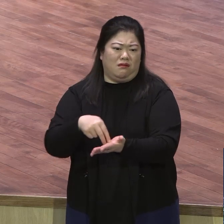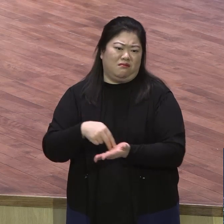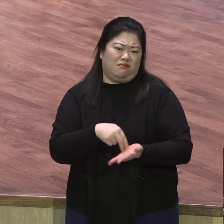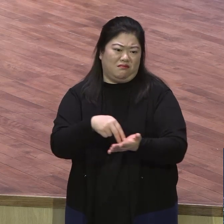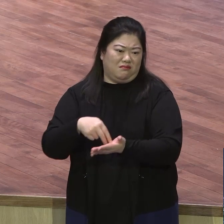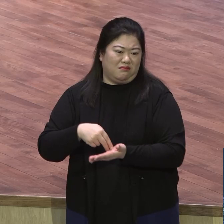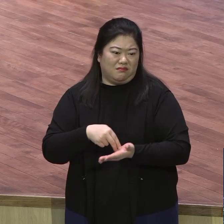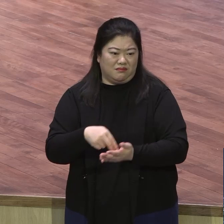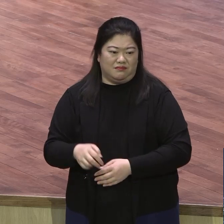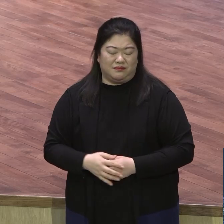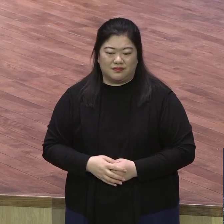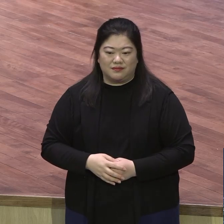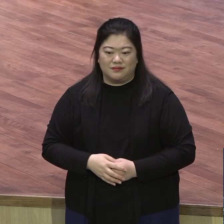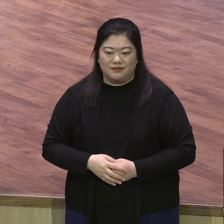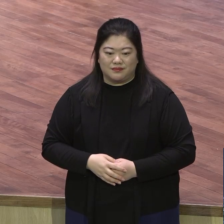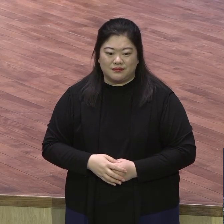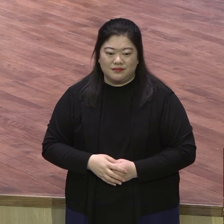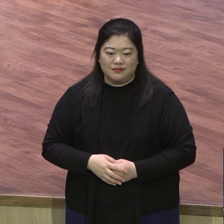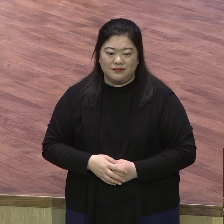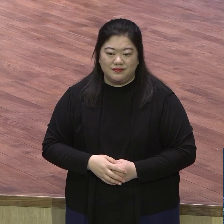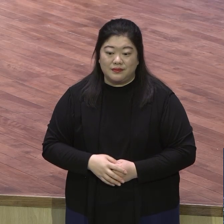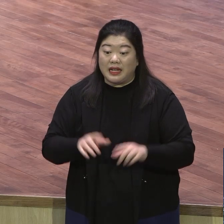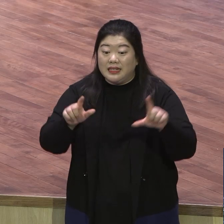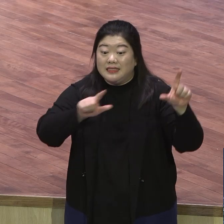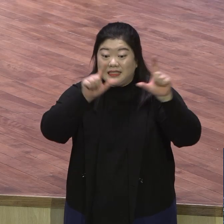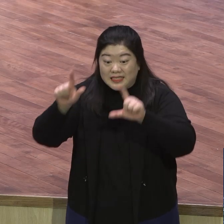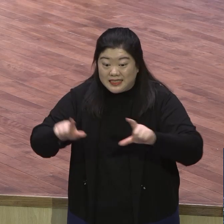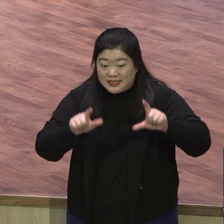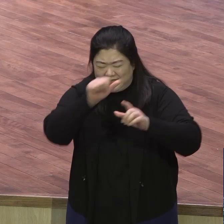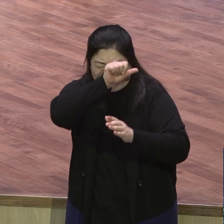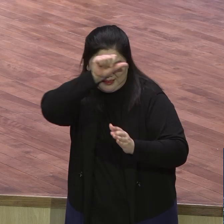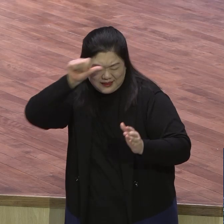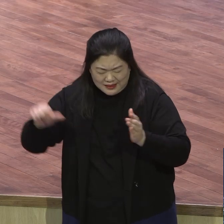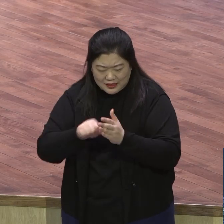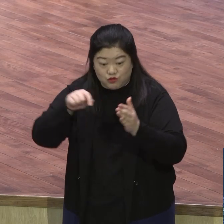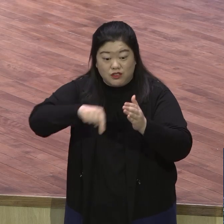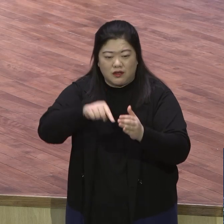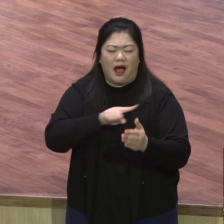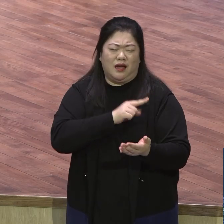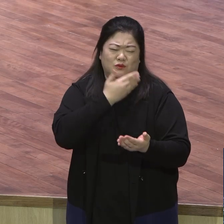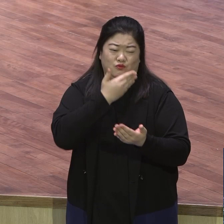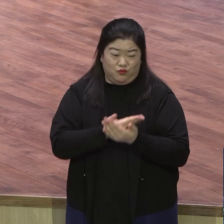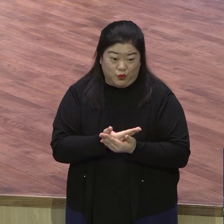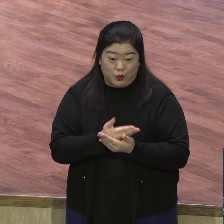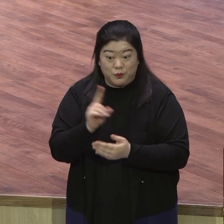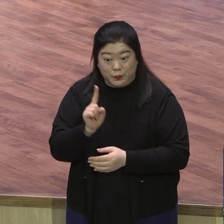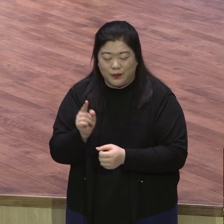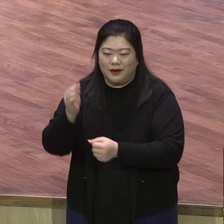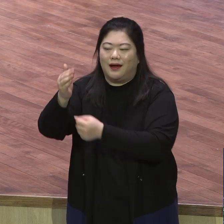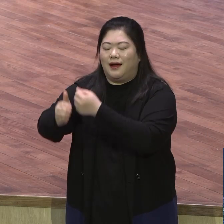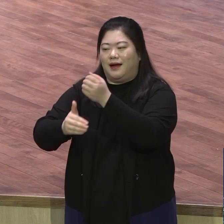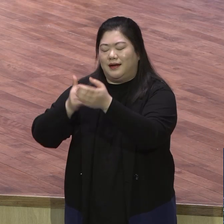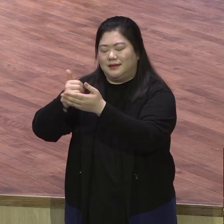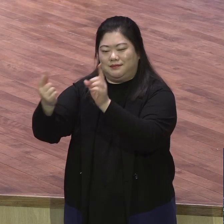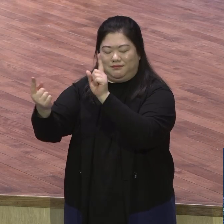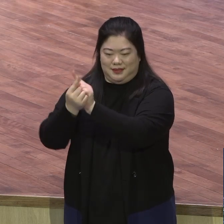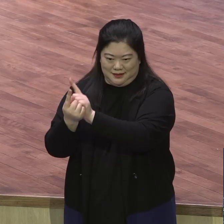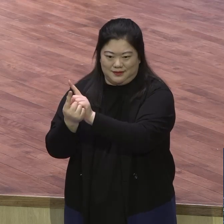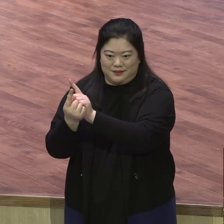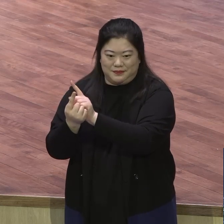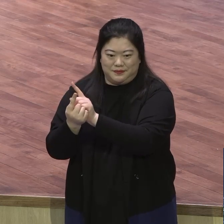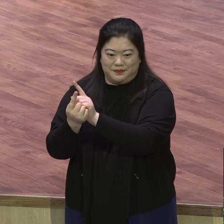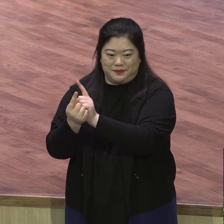인생 인생에서 가장 중요한 것이 있다면 그것이 뭐냐 하나님 만나는 거예요. 가장 중요한 겁니다.